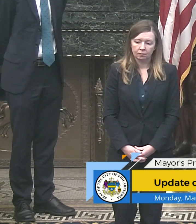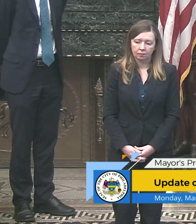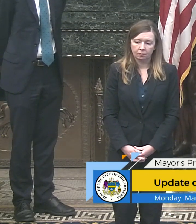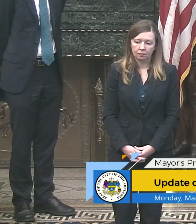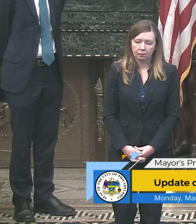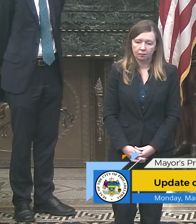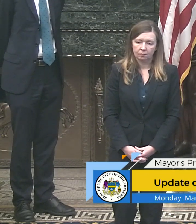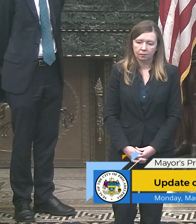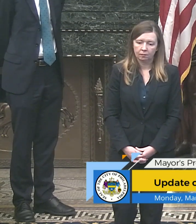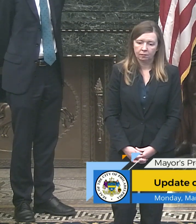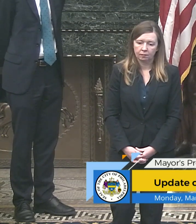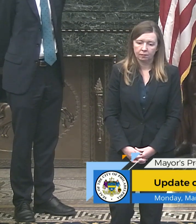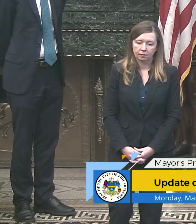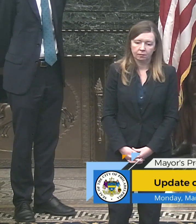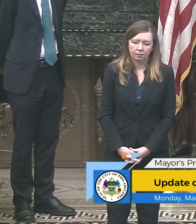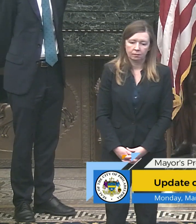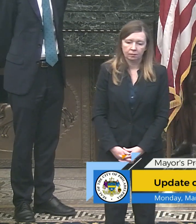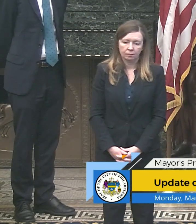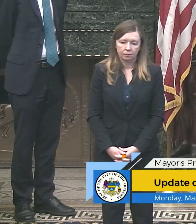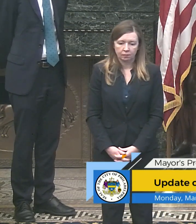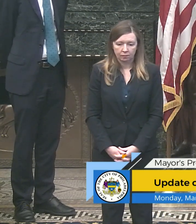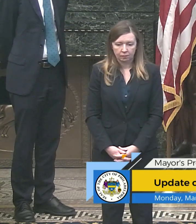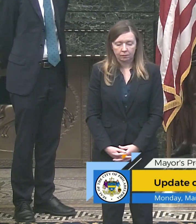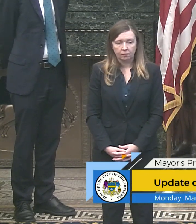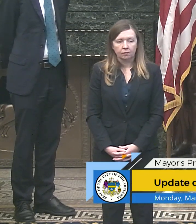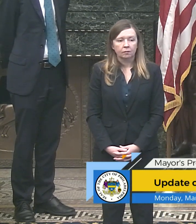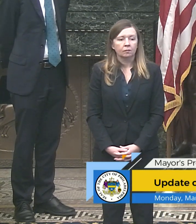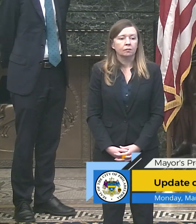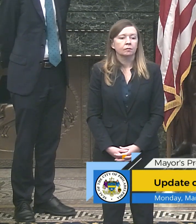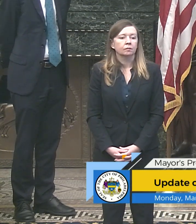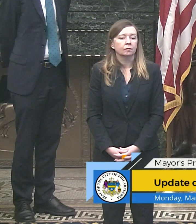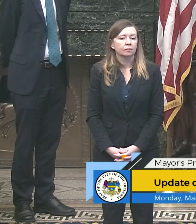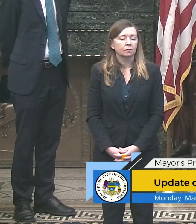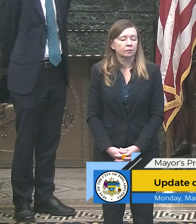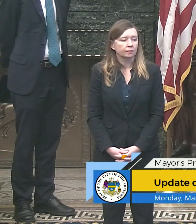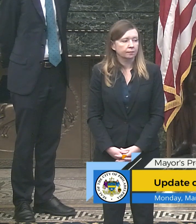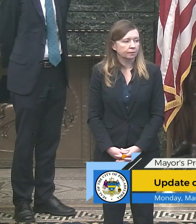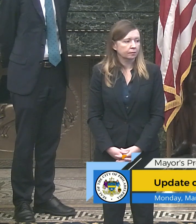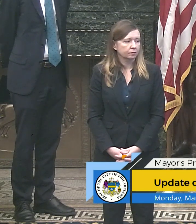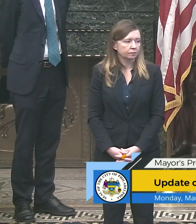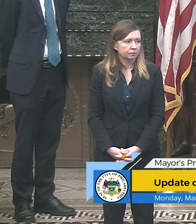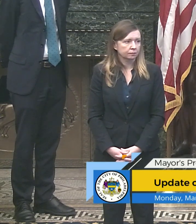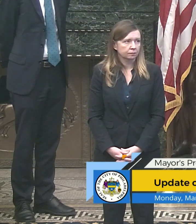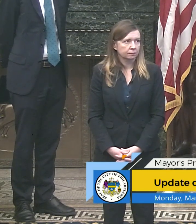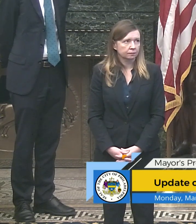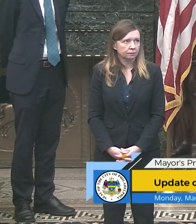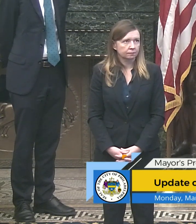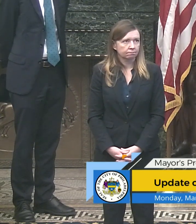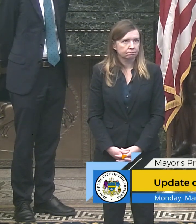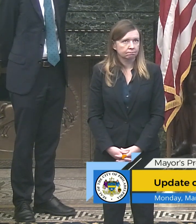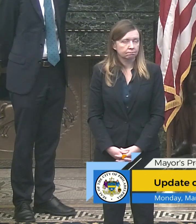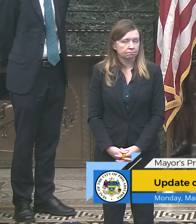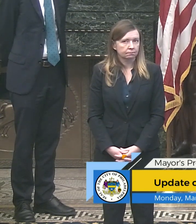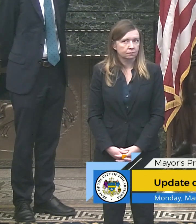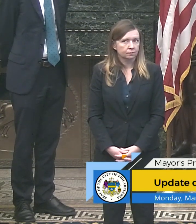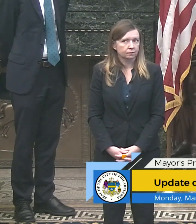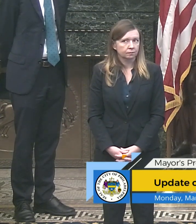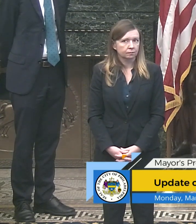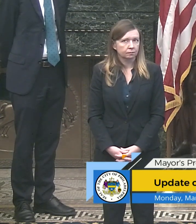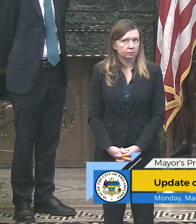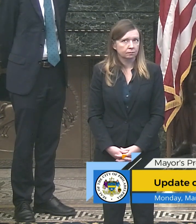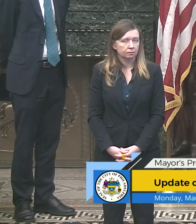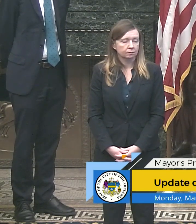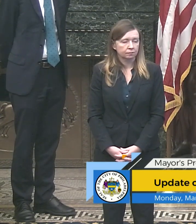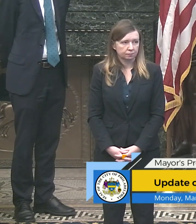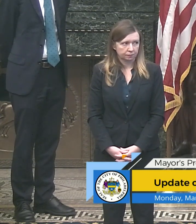coronavirus. Si se está contemplando tener un espacio específico para alojar a la gente con coronavirus.